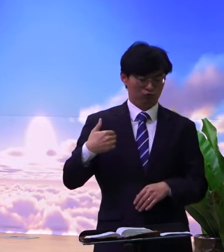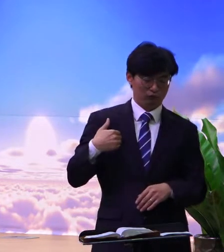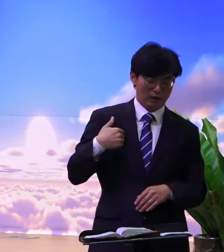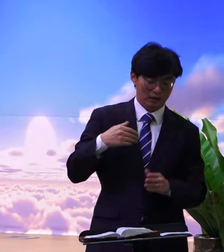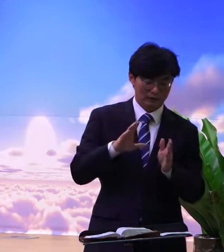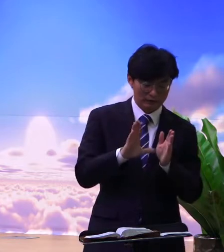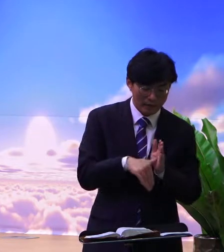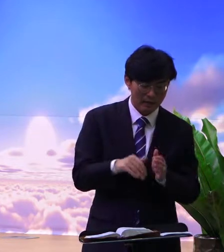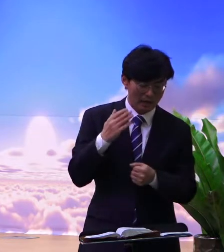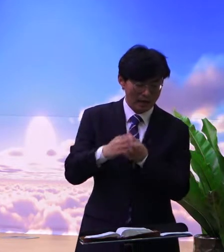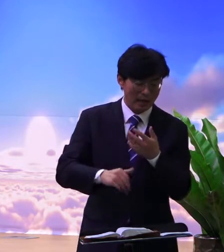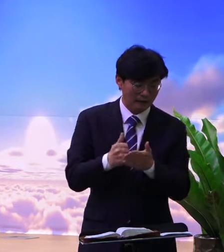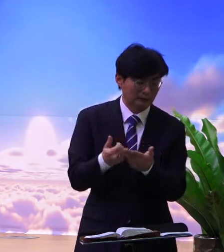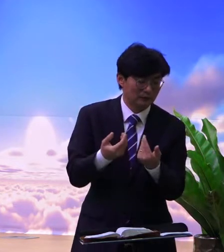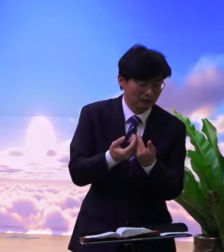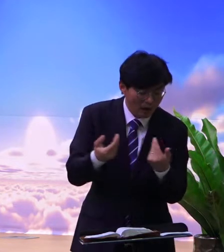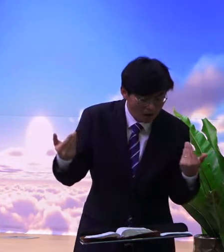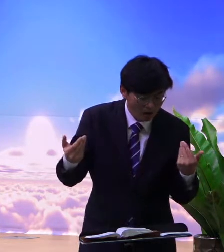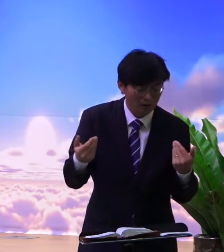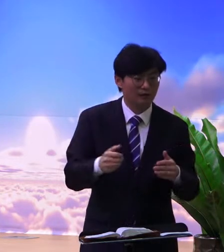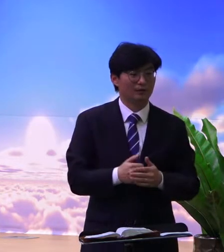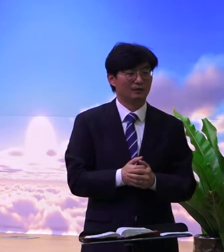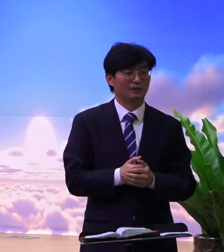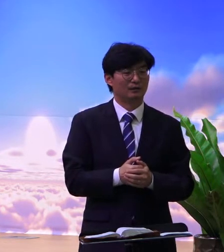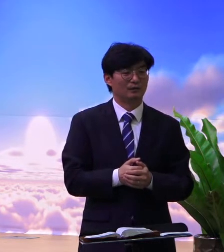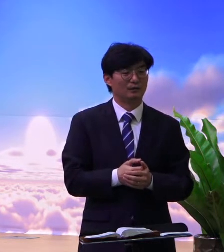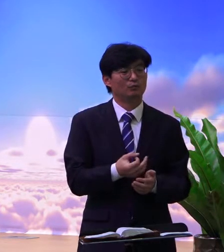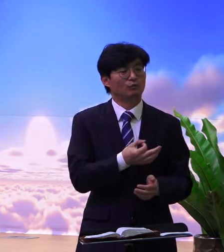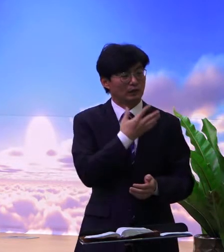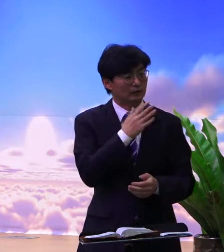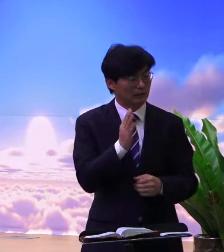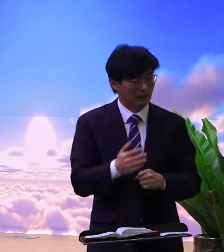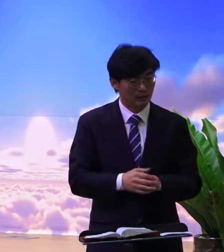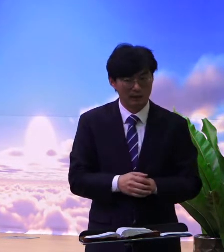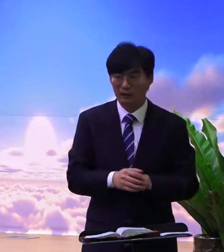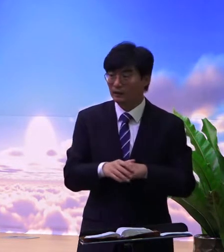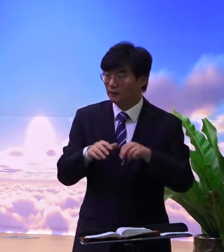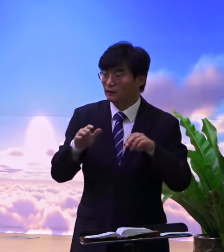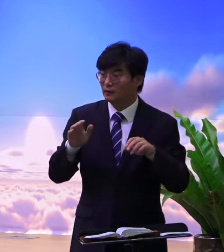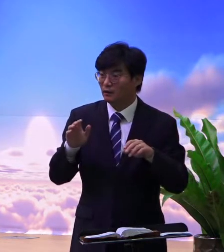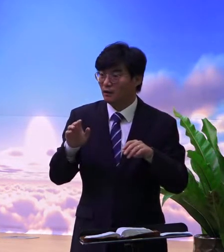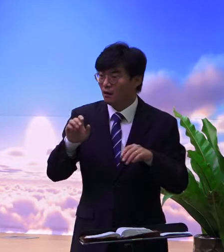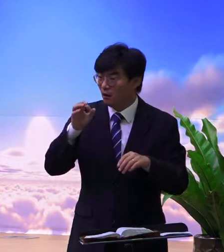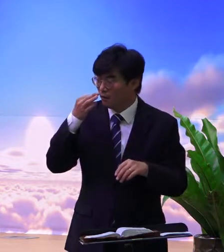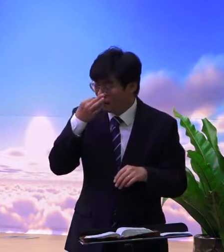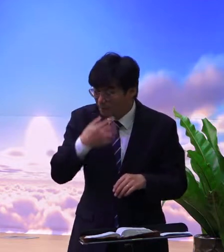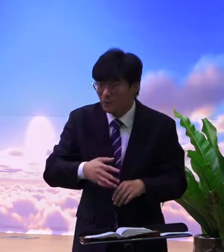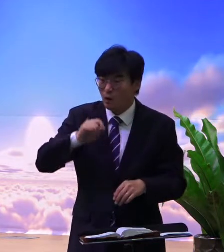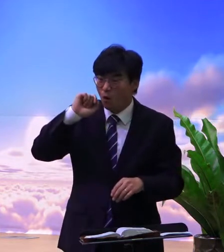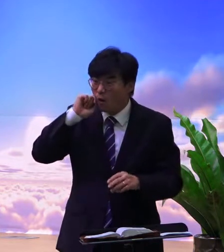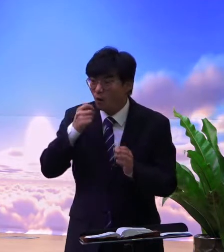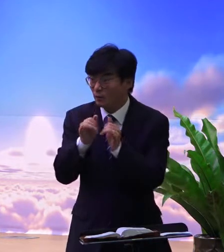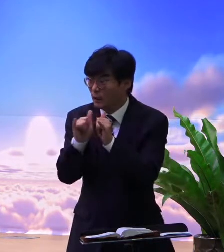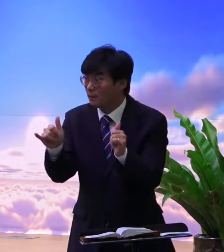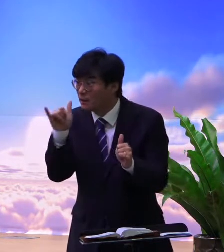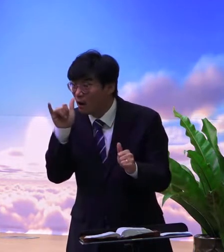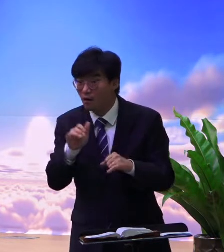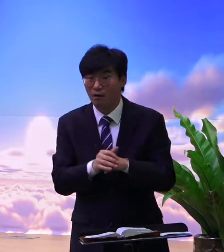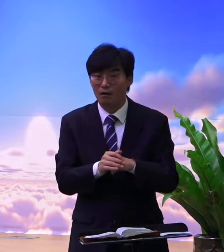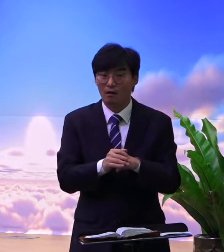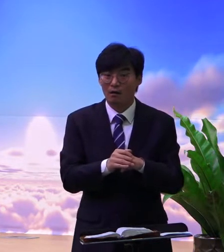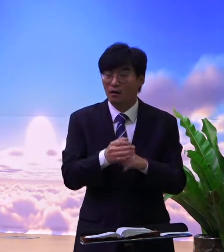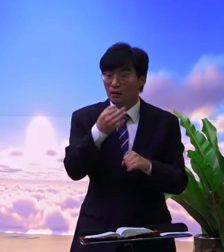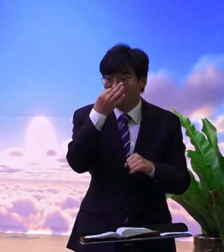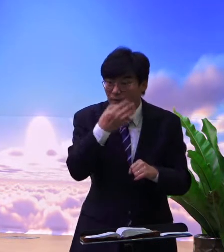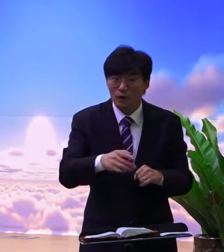우리 삶에 감사할 일이 없어서가 아닙니다. 아무리 어려워도, 여기 어려운 분 많이 있으시겠지만 아무리